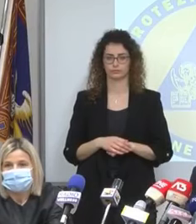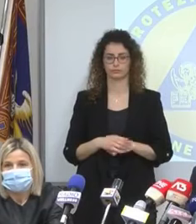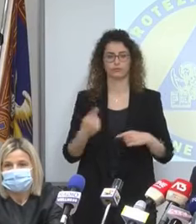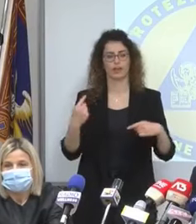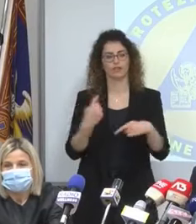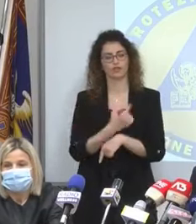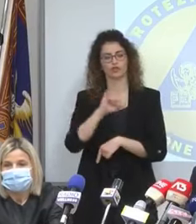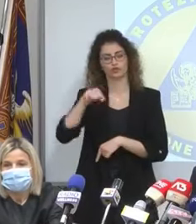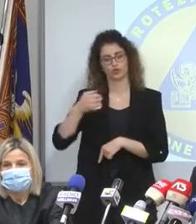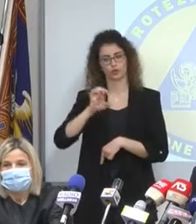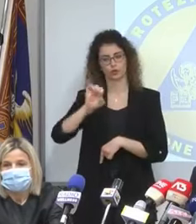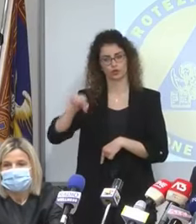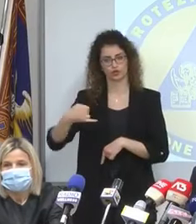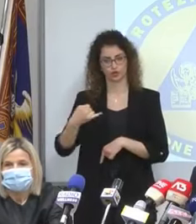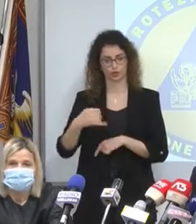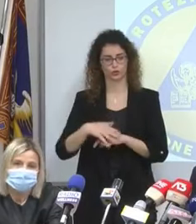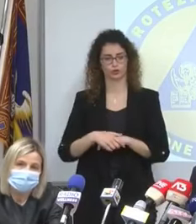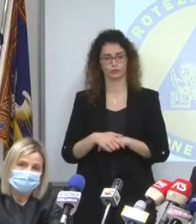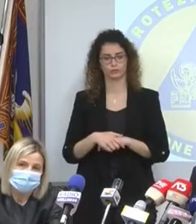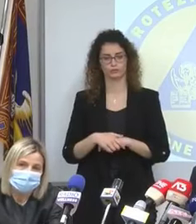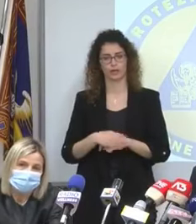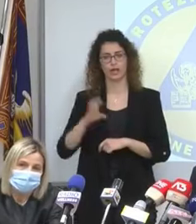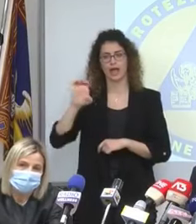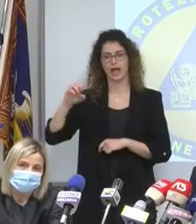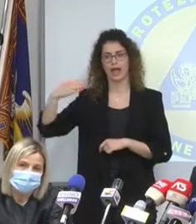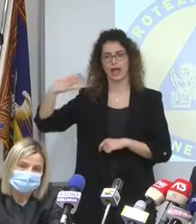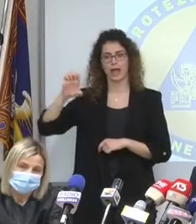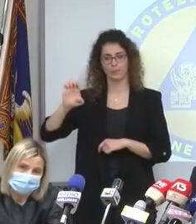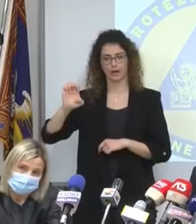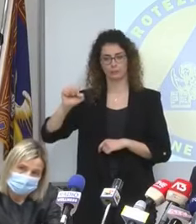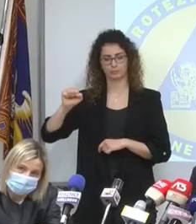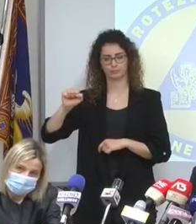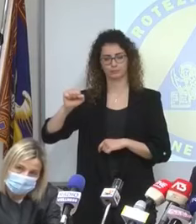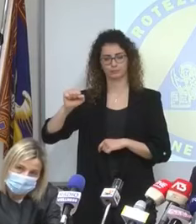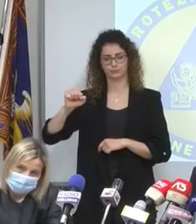Per Johnson & Johnson EMA ha